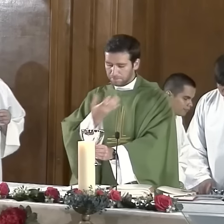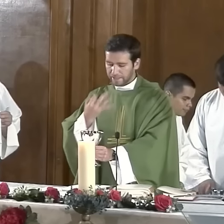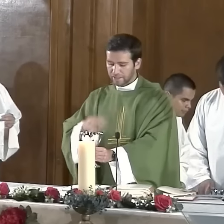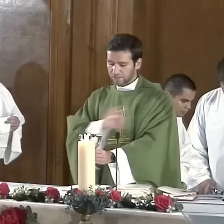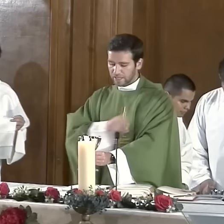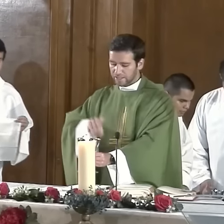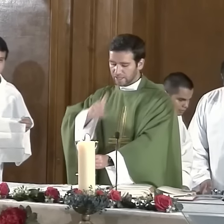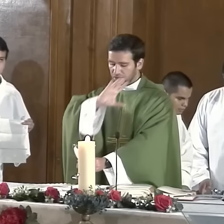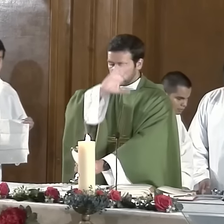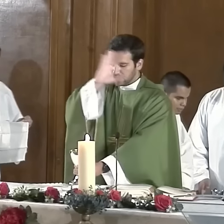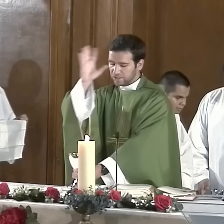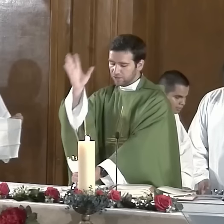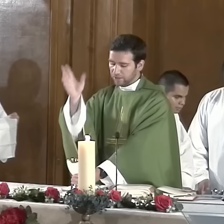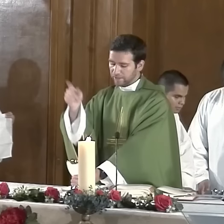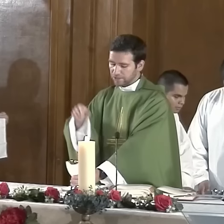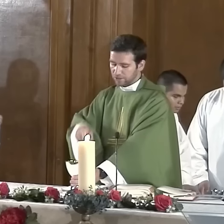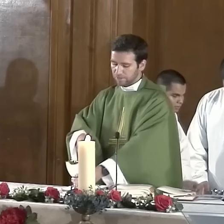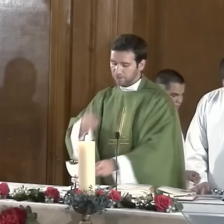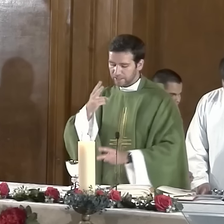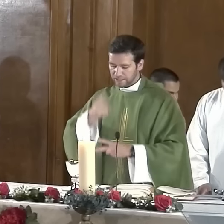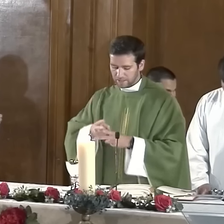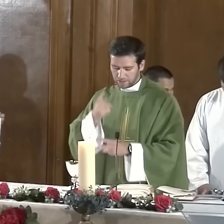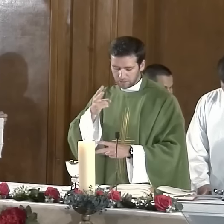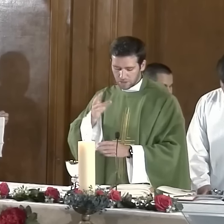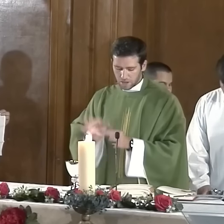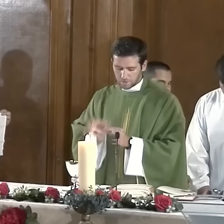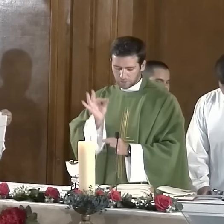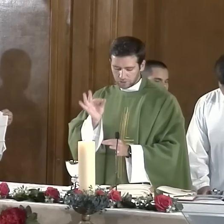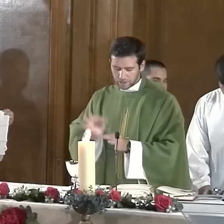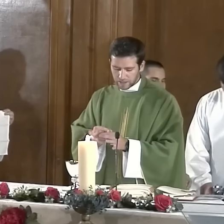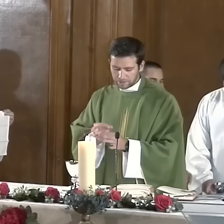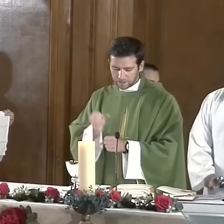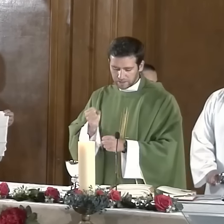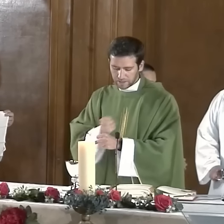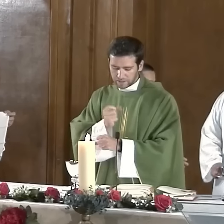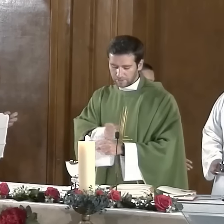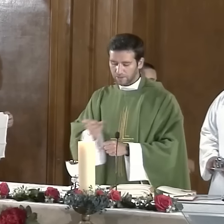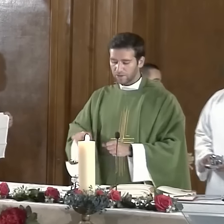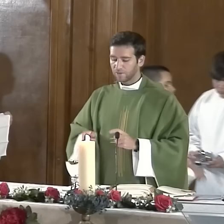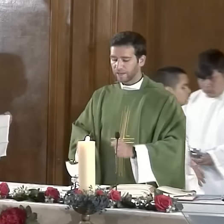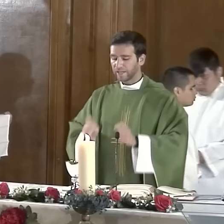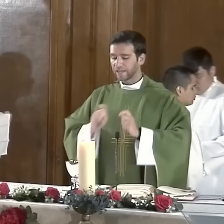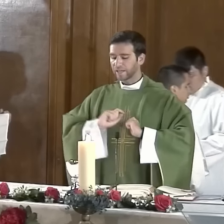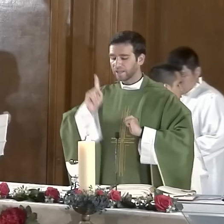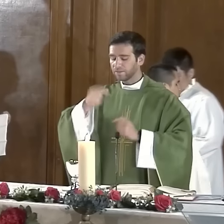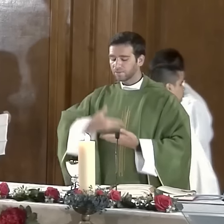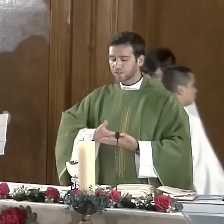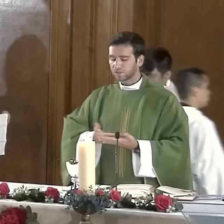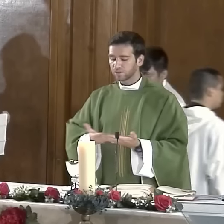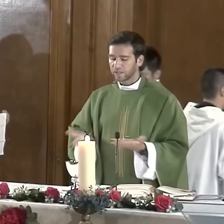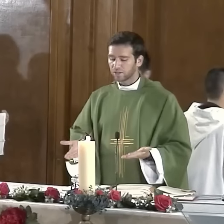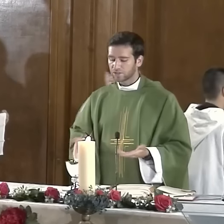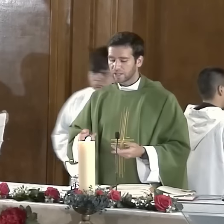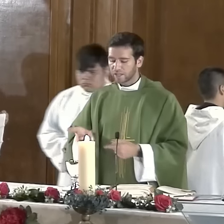Bendito seas, Señor, Dios del universo, por este vino, fruto de la vid y del trabajo del hombre, que recibimos de tu generosidad y ahora